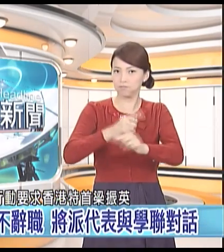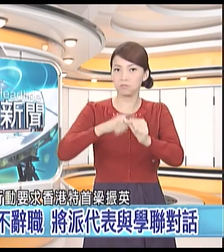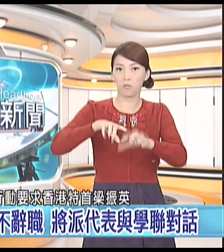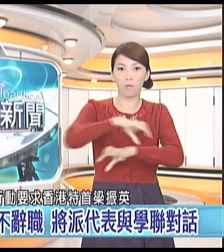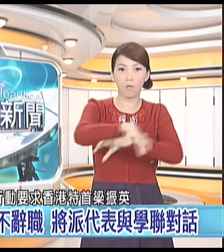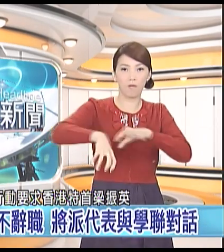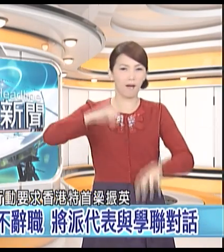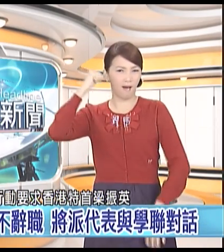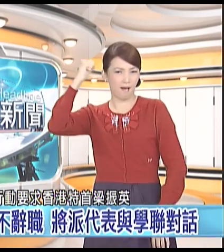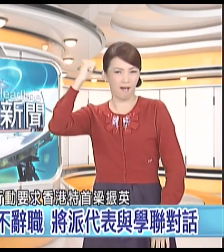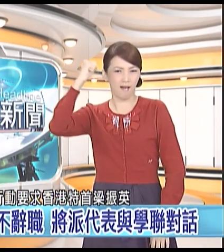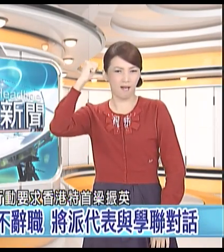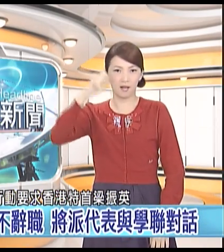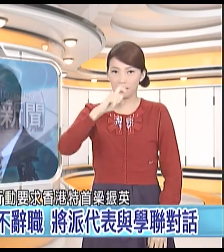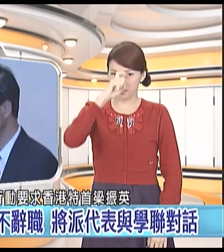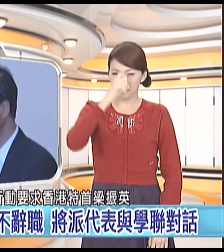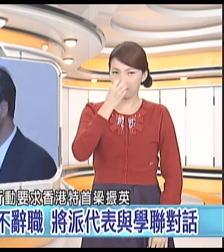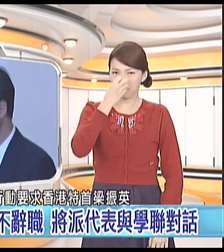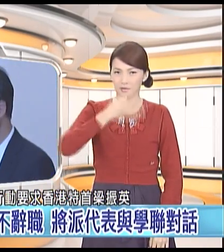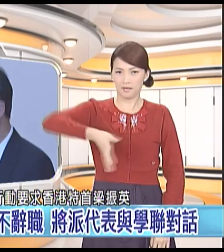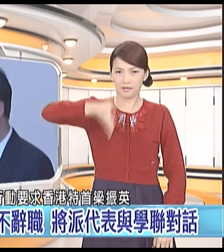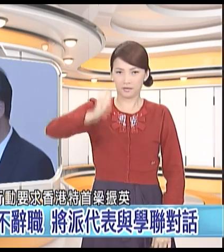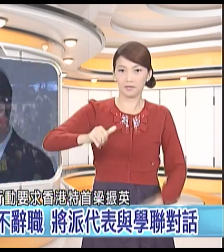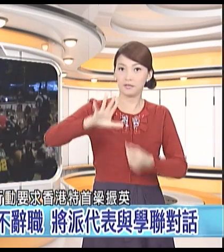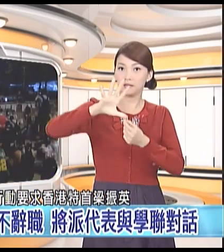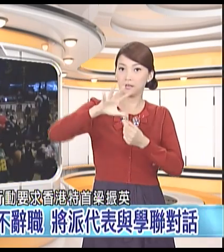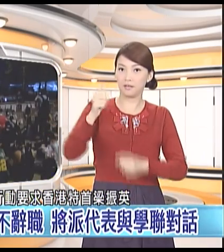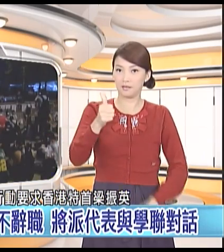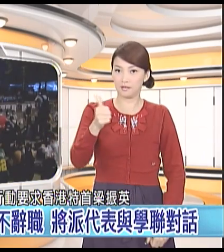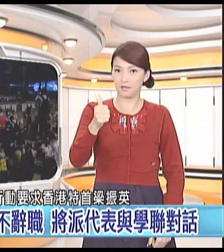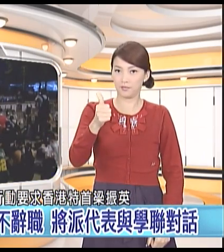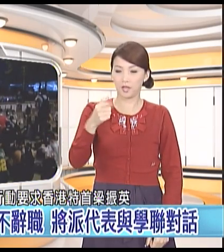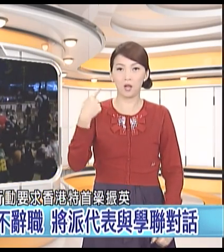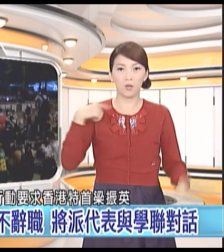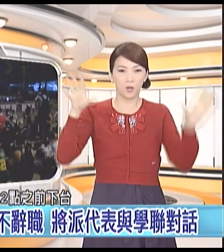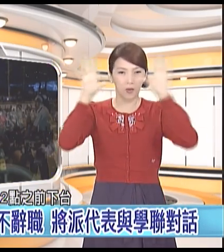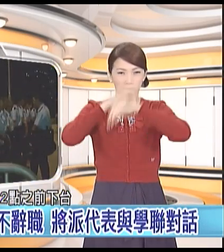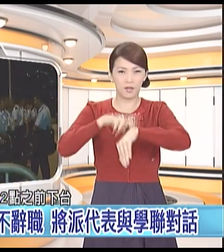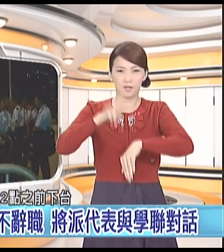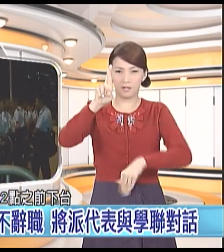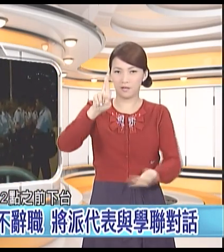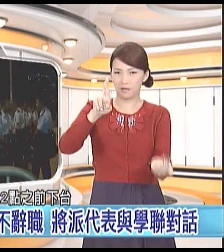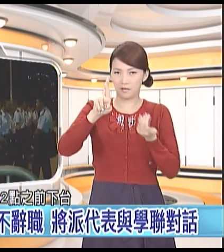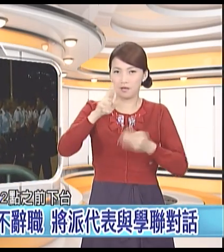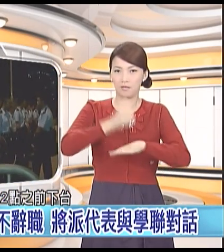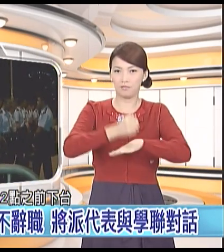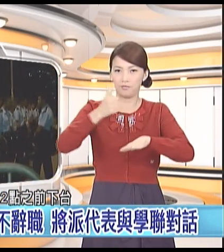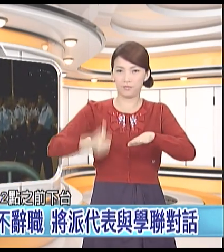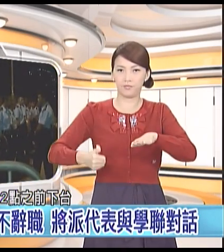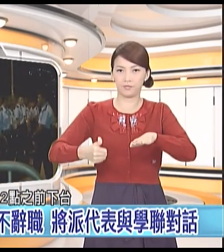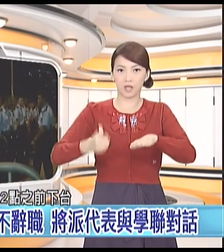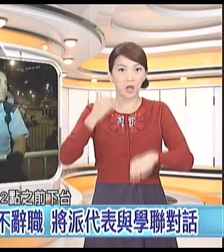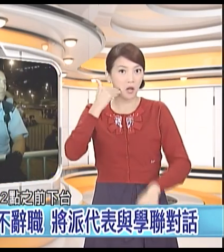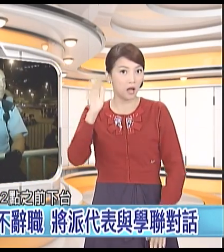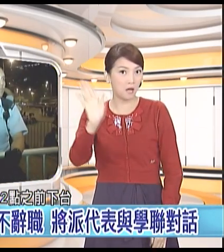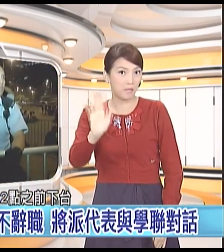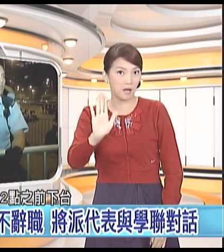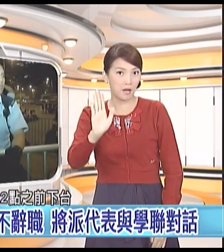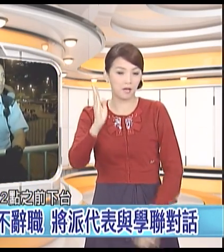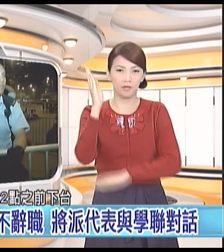港战中行动，要求香港特首梁振英要在昨天晚上12点之前下台，否